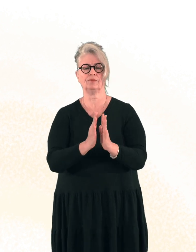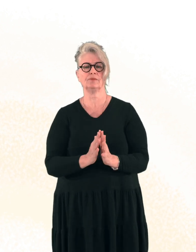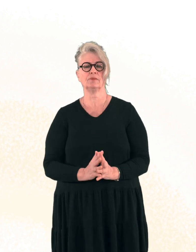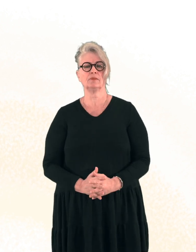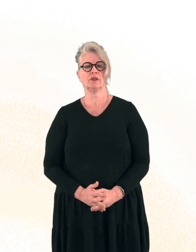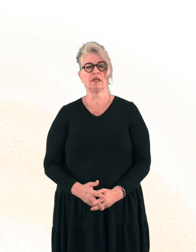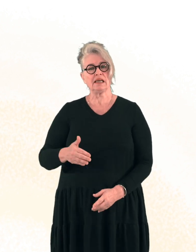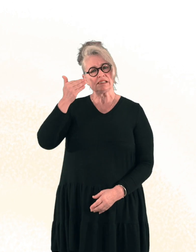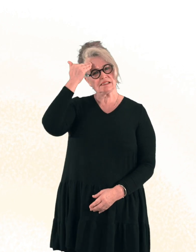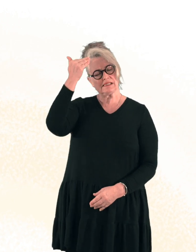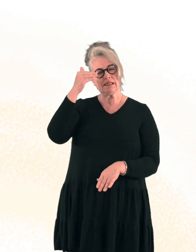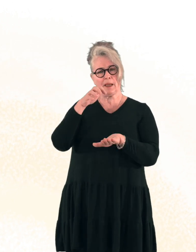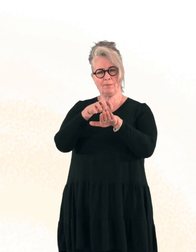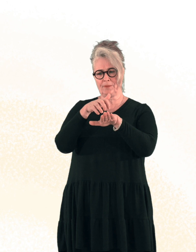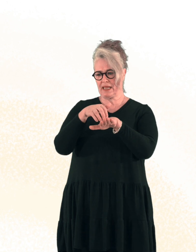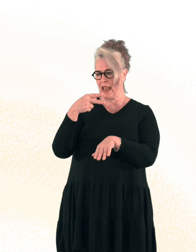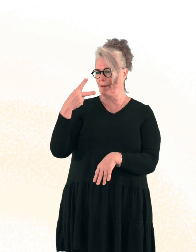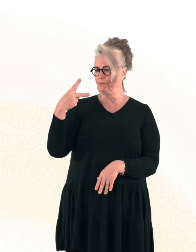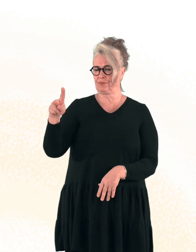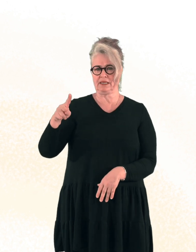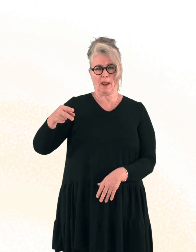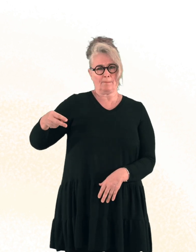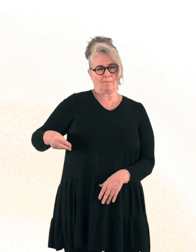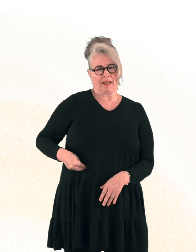feu si ton pied te fait tomber dans le péché